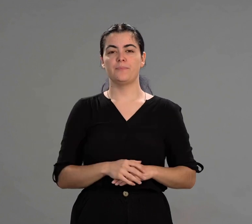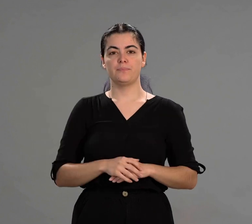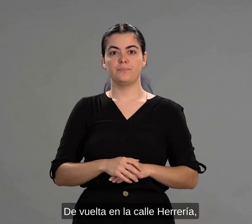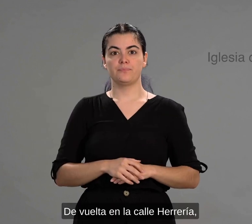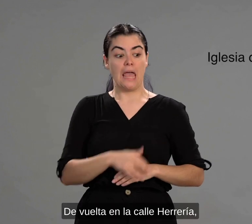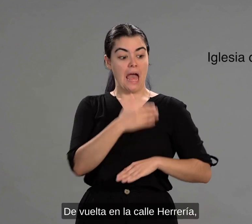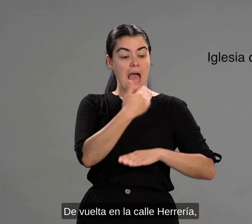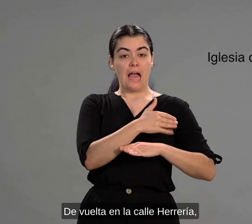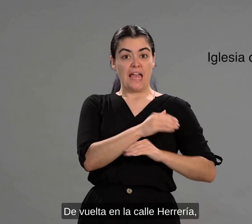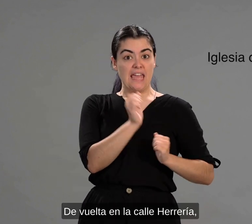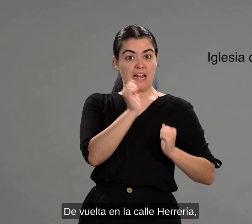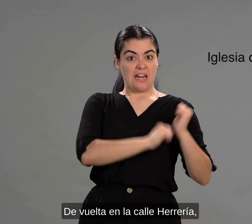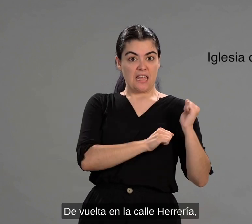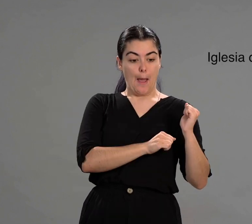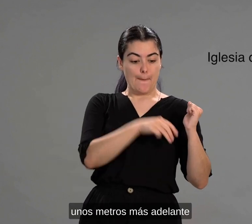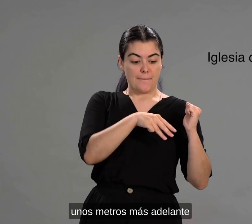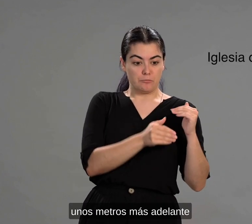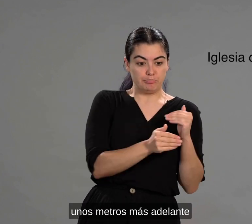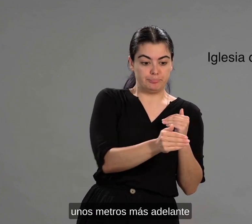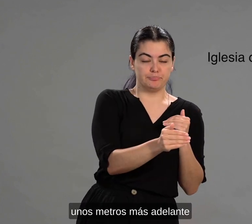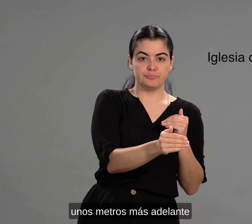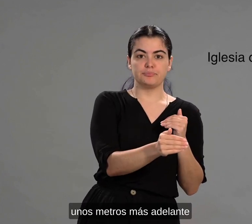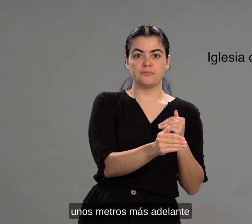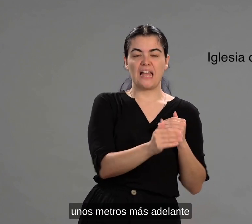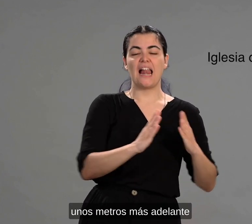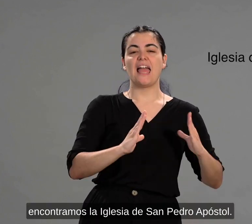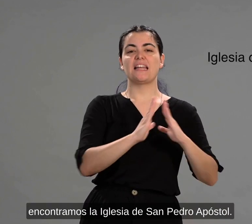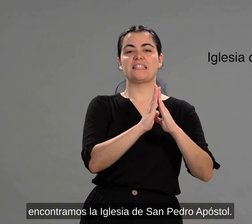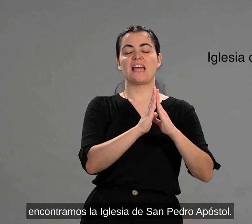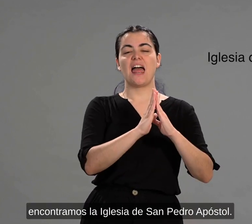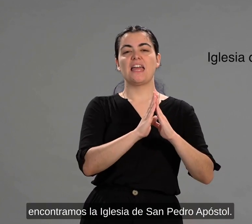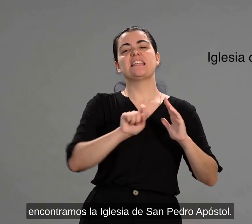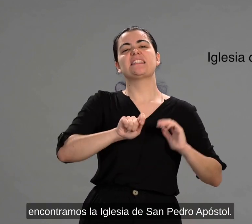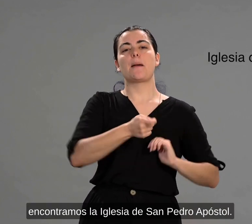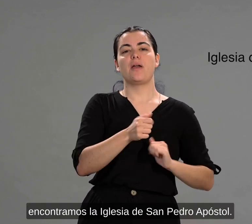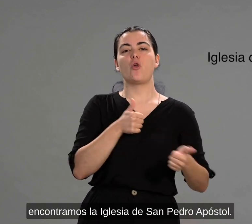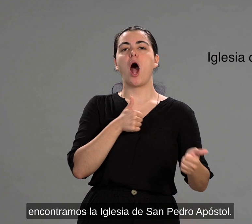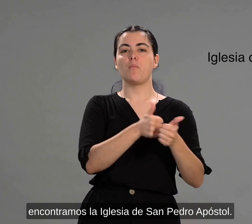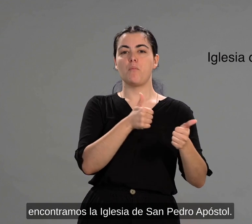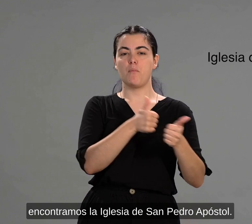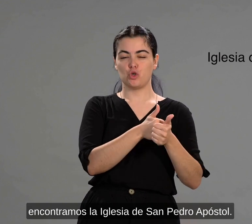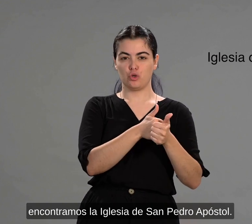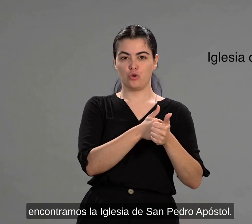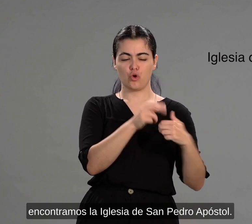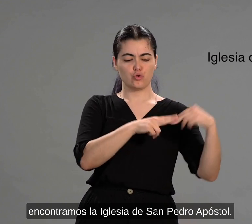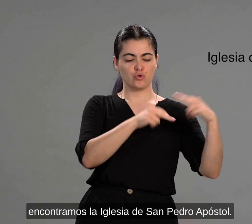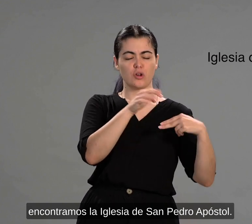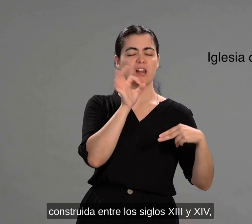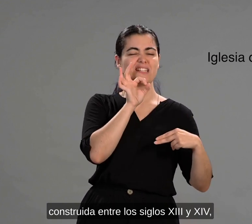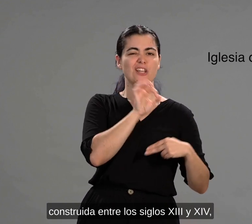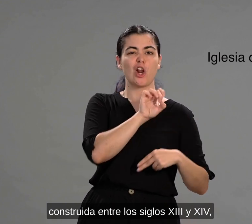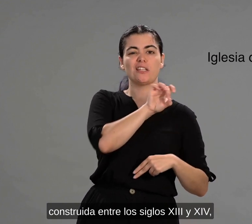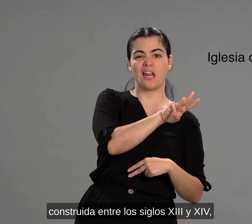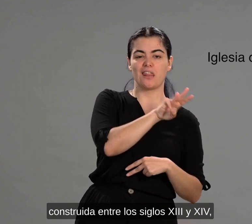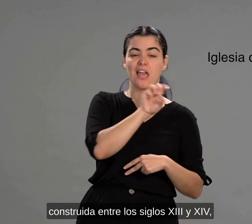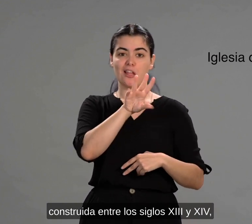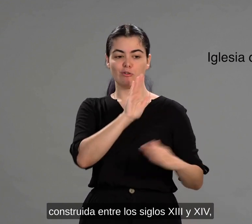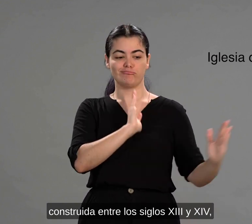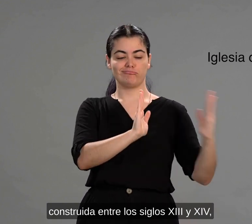De vuelta en la Calle Herrería, unos metros más adelante, encontramos la Iglesia de San Pedro Apóstol. Construida entre los siglos